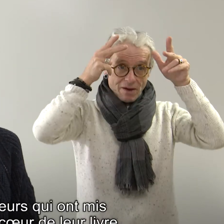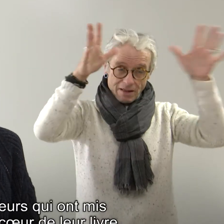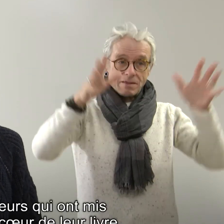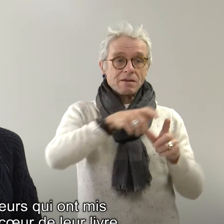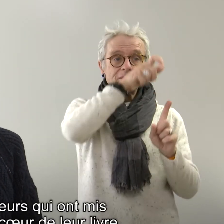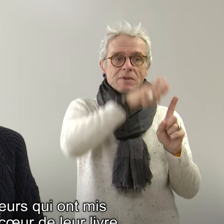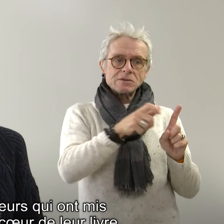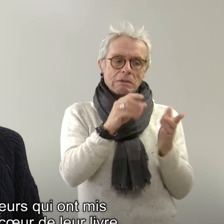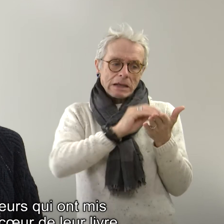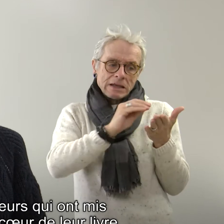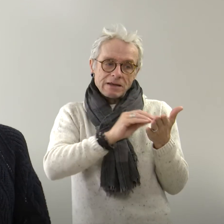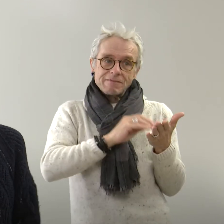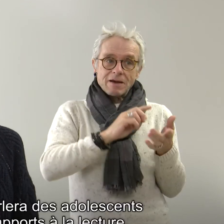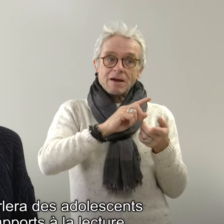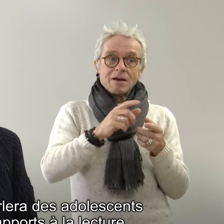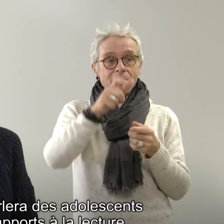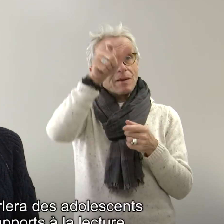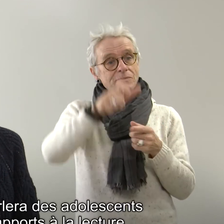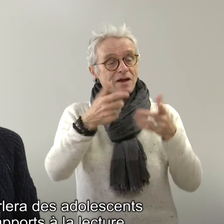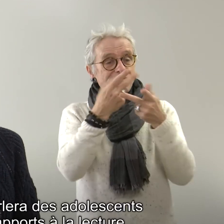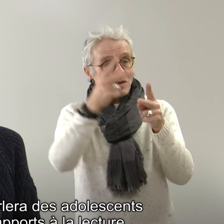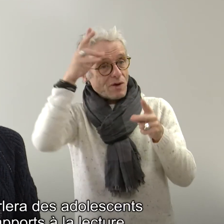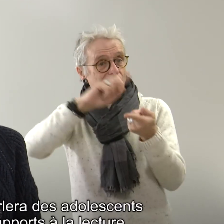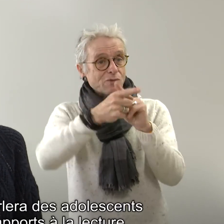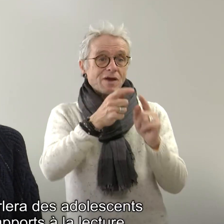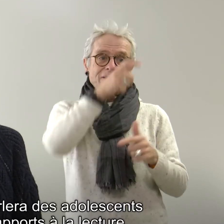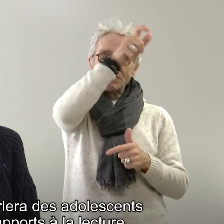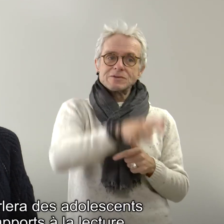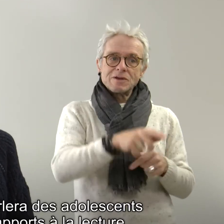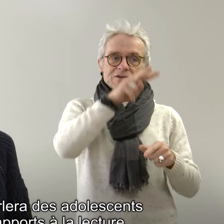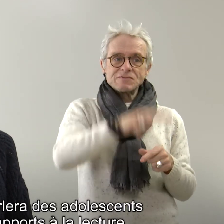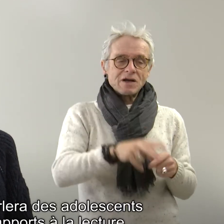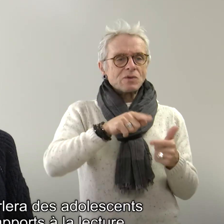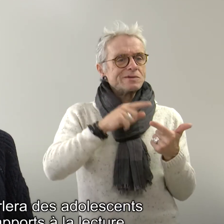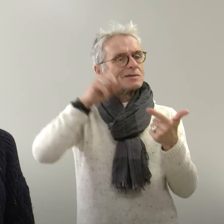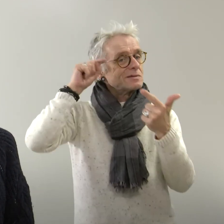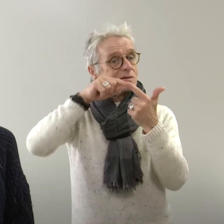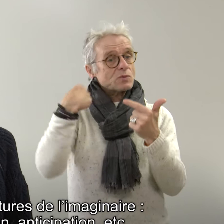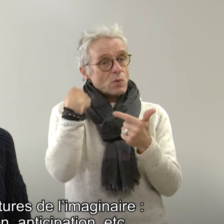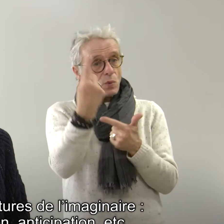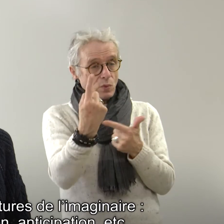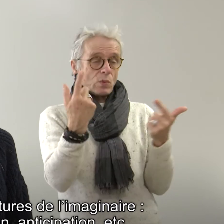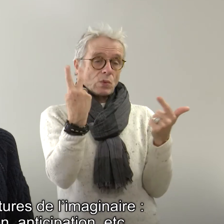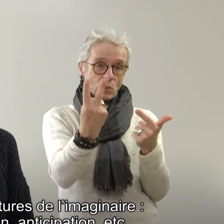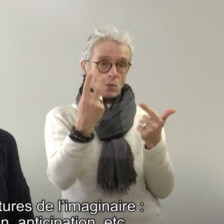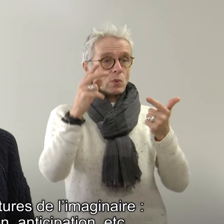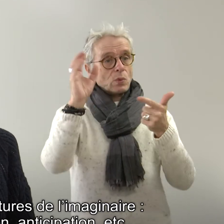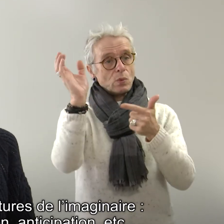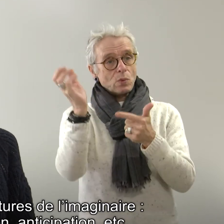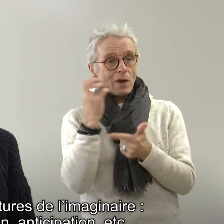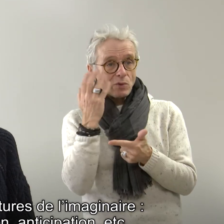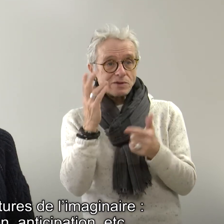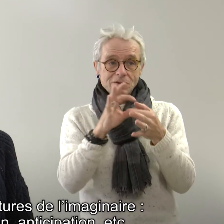ont mis rennes au coeur de leurs livres ensuite on va parler des adolescents et leur rapport à la lecture et puis ensuite on